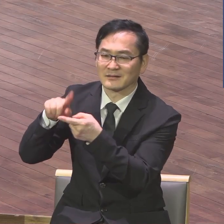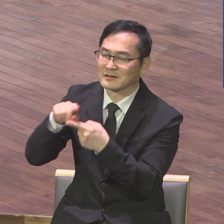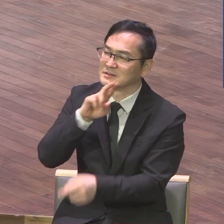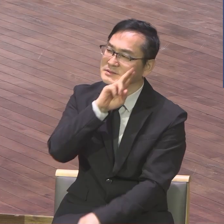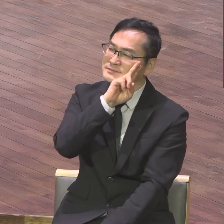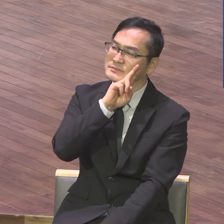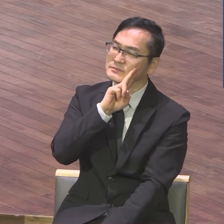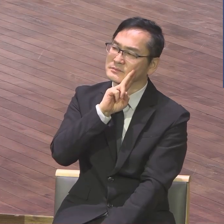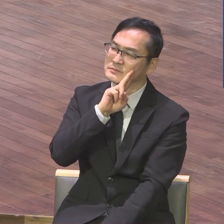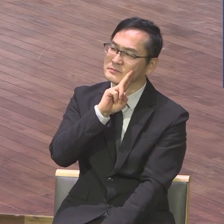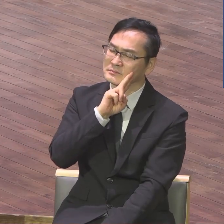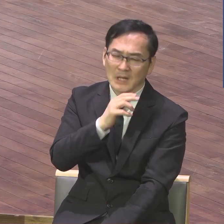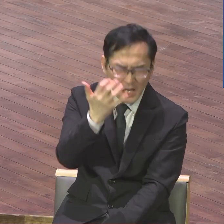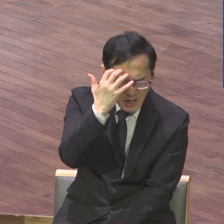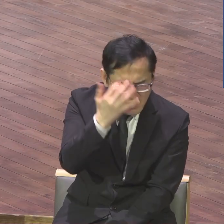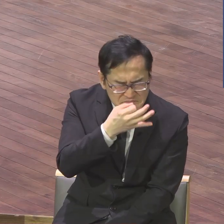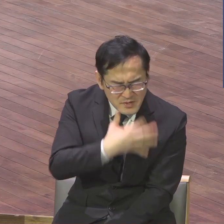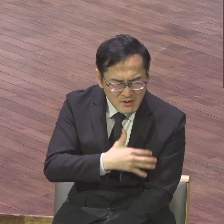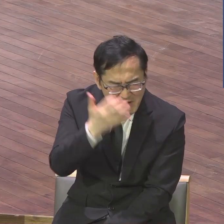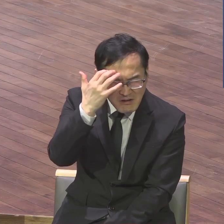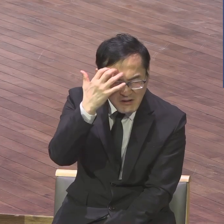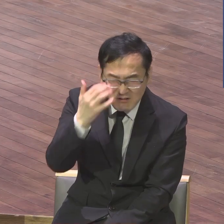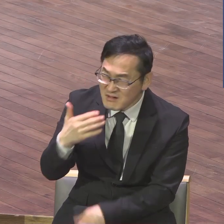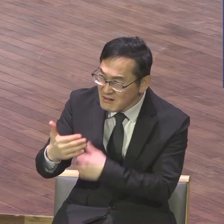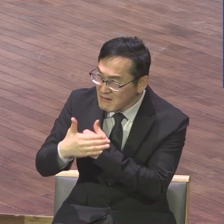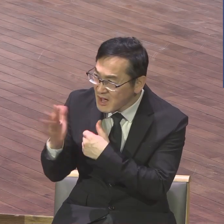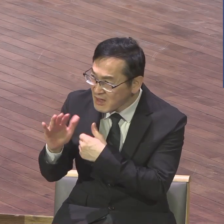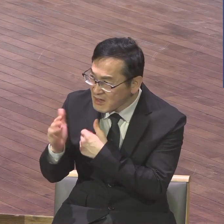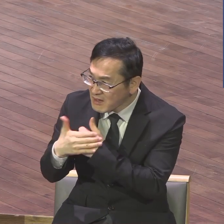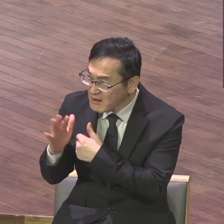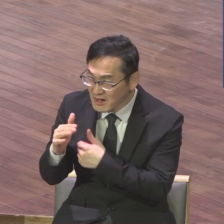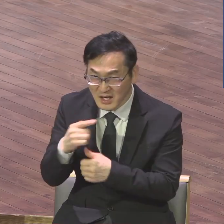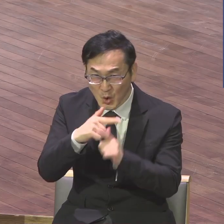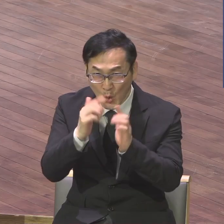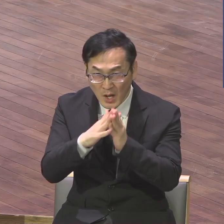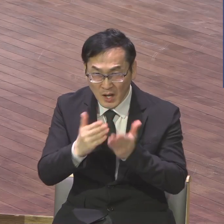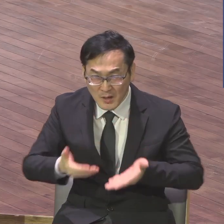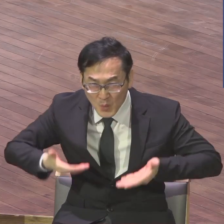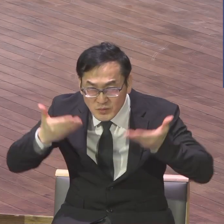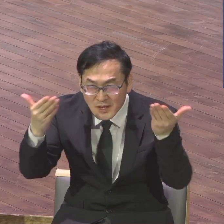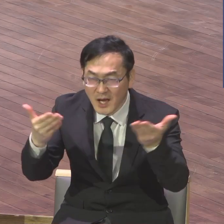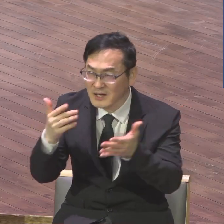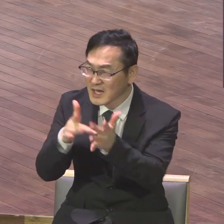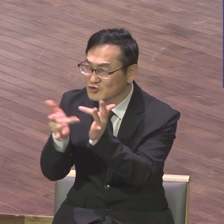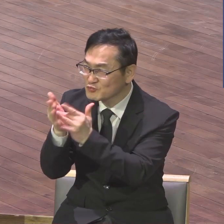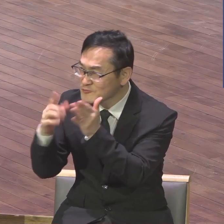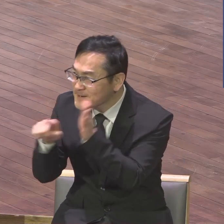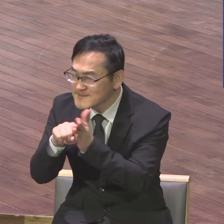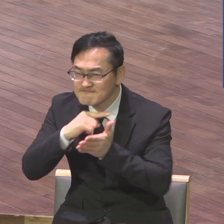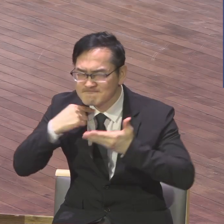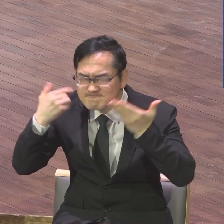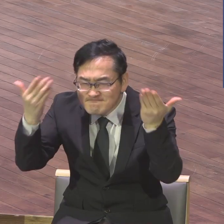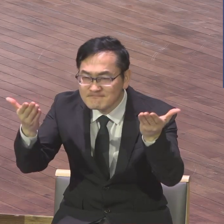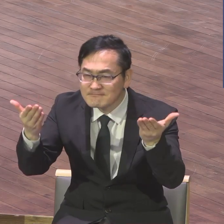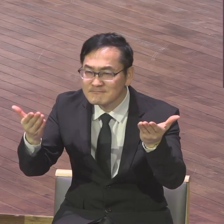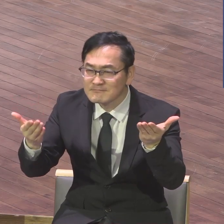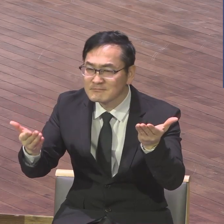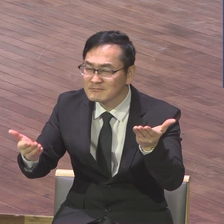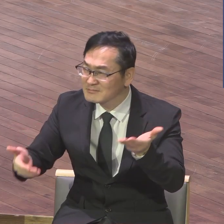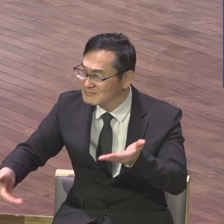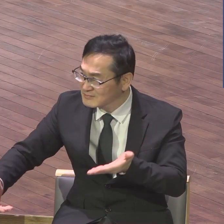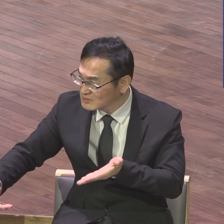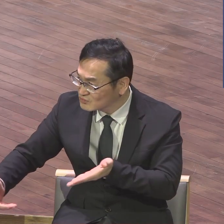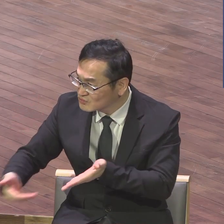있어요. 내가 예수를 위해서, 내가 교회를 위해서, 내가 주를 위해서 이렇게 의심했는데